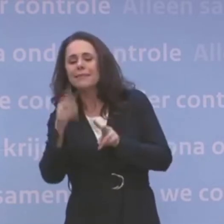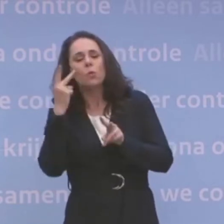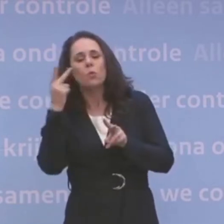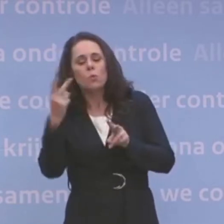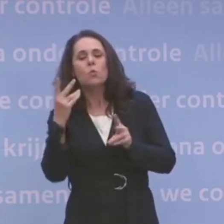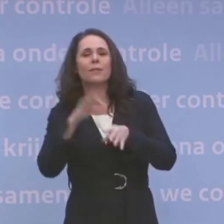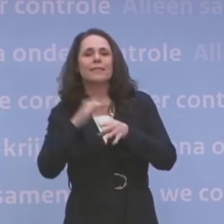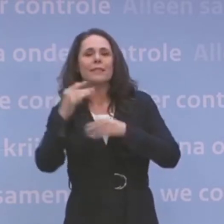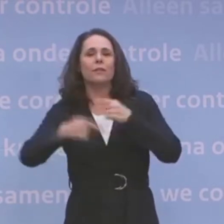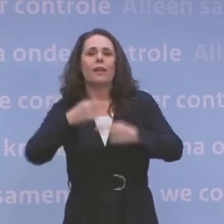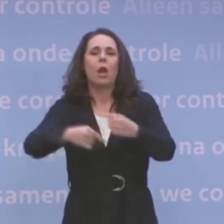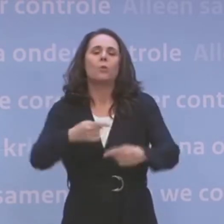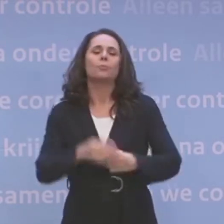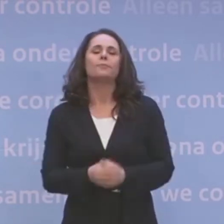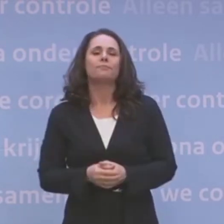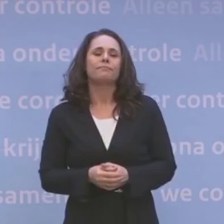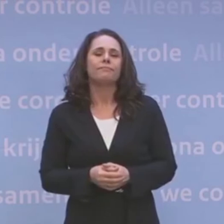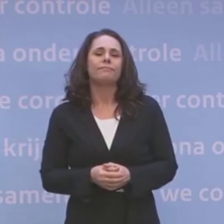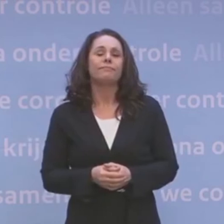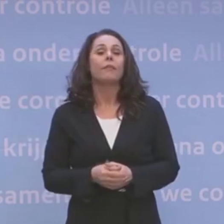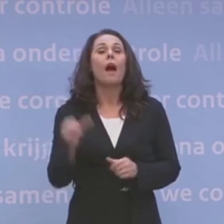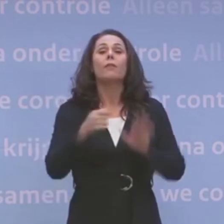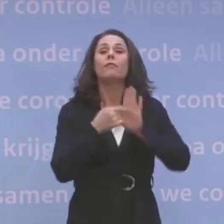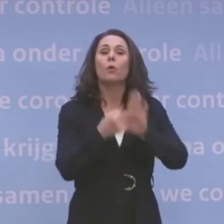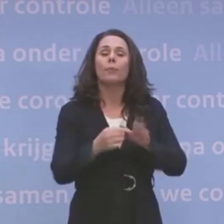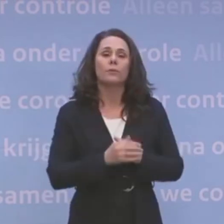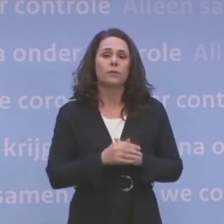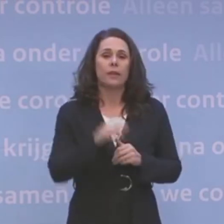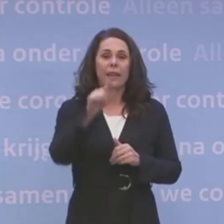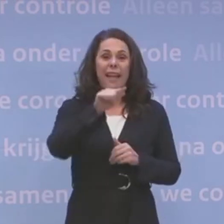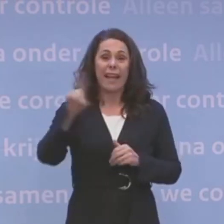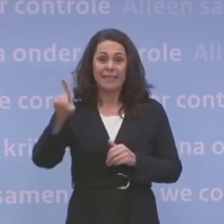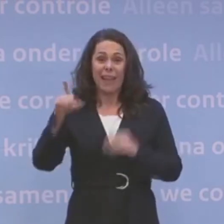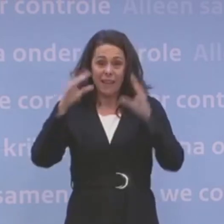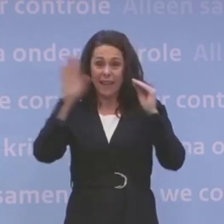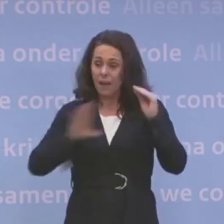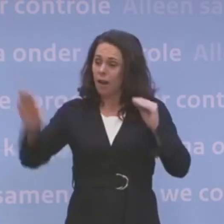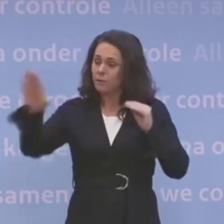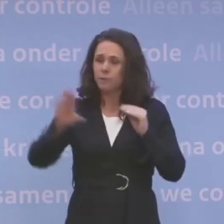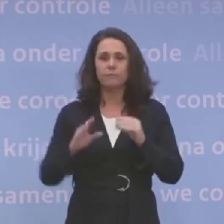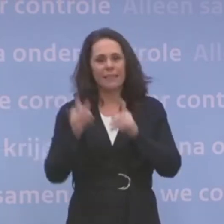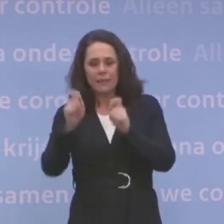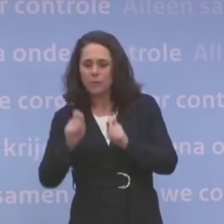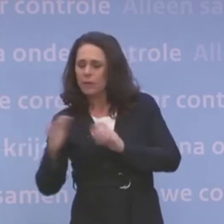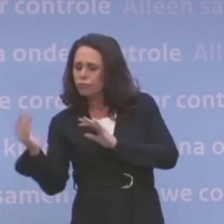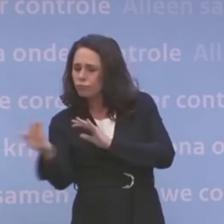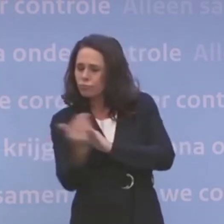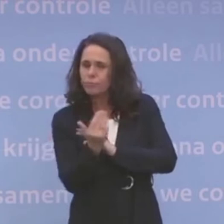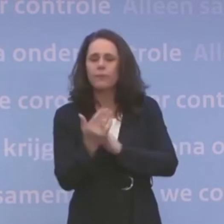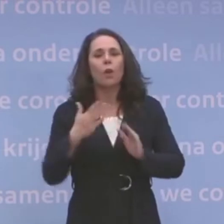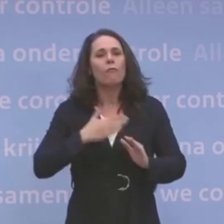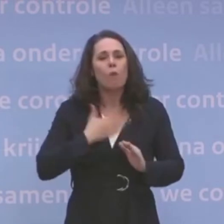Dan andere voorbeelden. De GGD'en in Nederland die verzamelen gevallen van vermoedelijke en inmiddels bevestigde gevallen